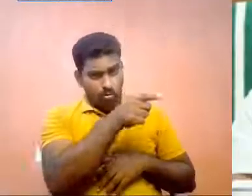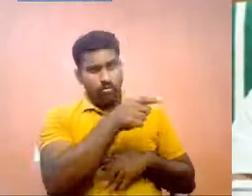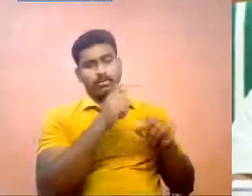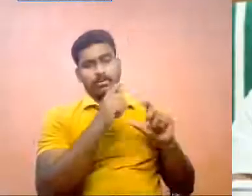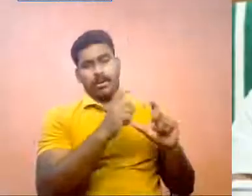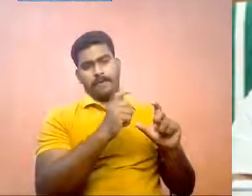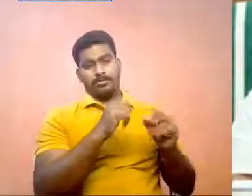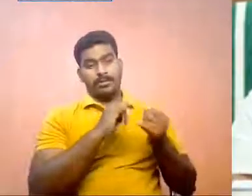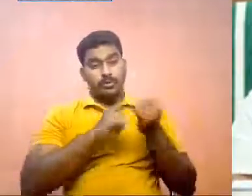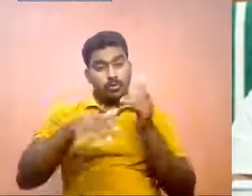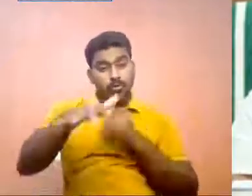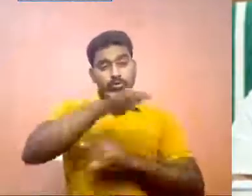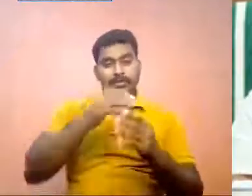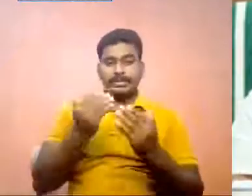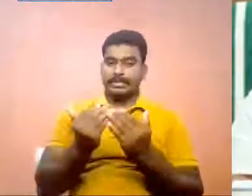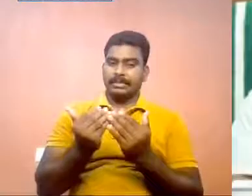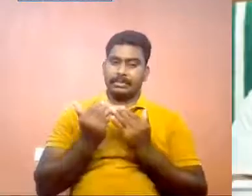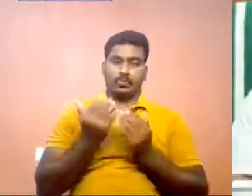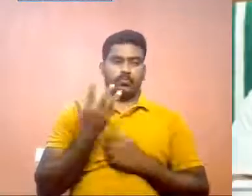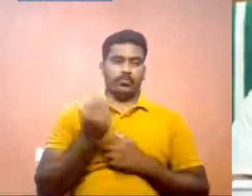സമൂഹത്തിൻ്റെ രക്ഷയ്ക്കും പ്രധാനമാണ്.